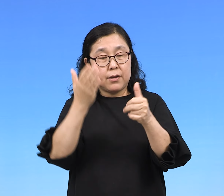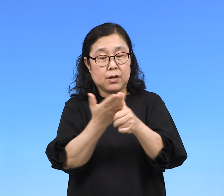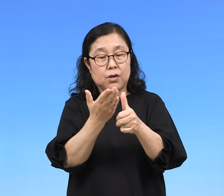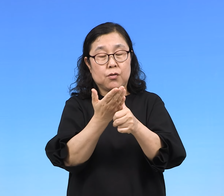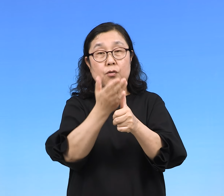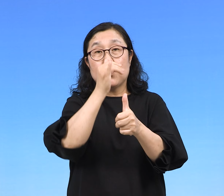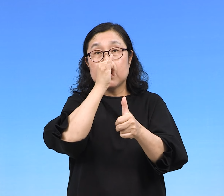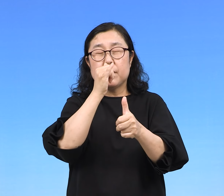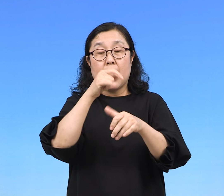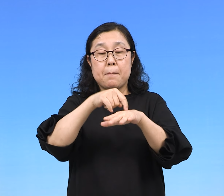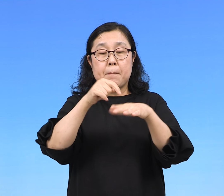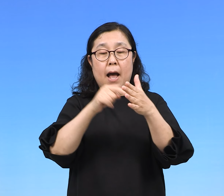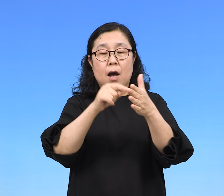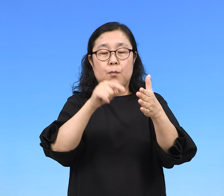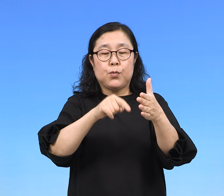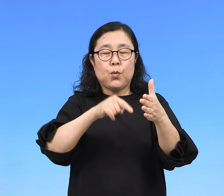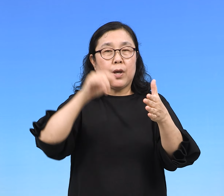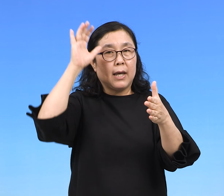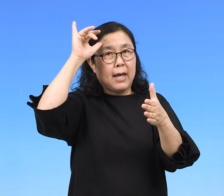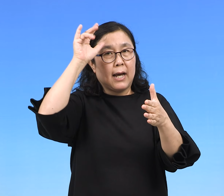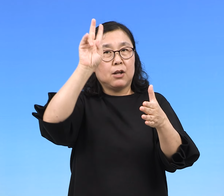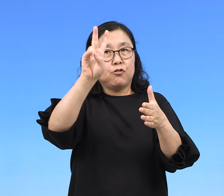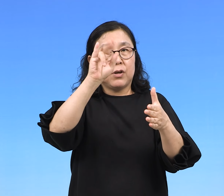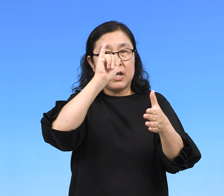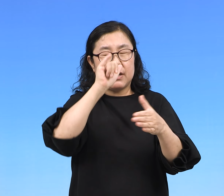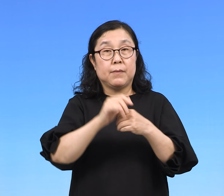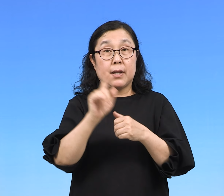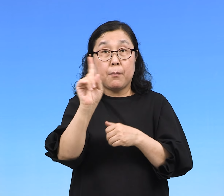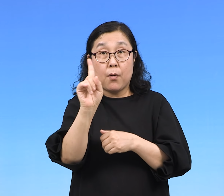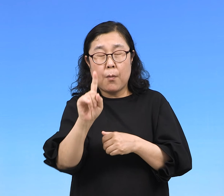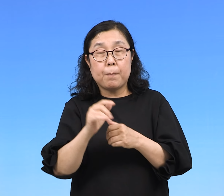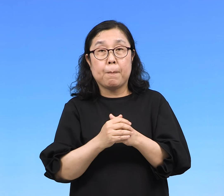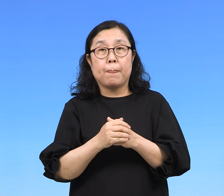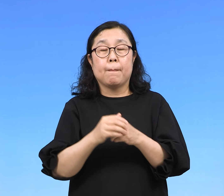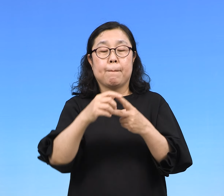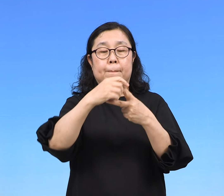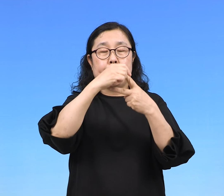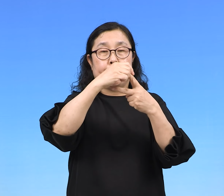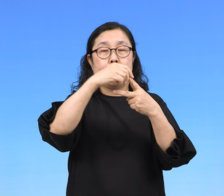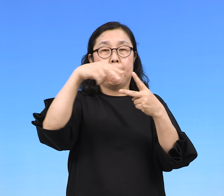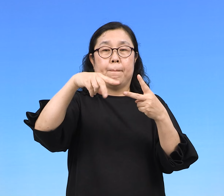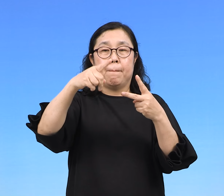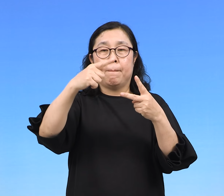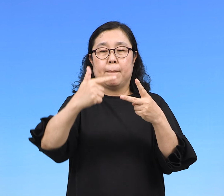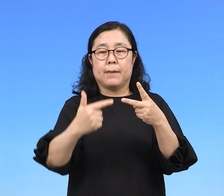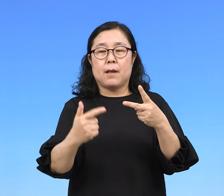모든 인간은요, 그 마음에 개 2마리를 키우고 있습니다. 하나는